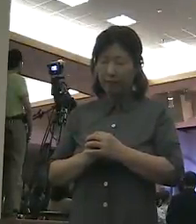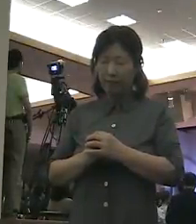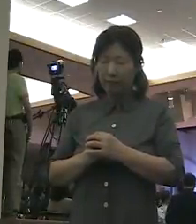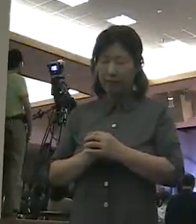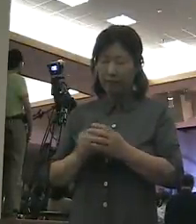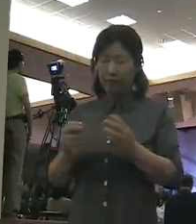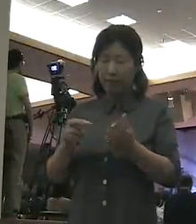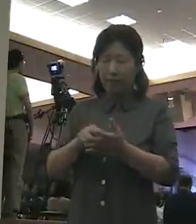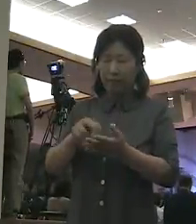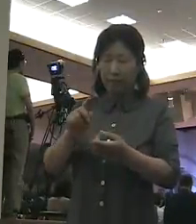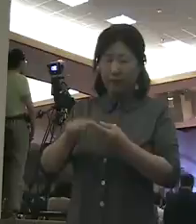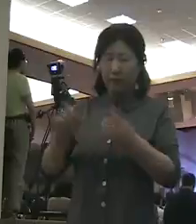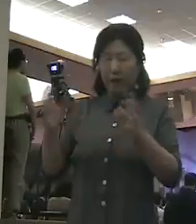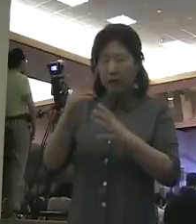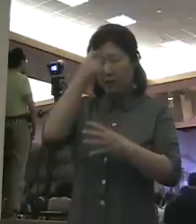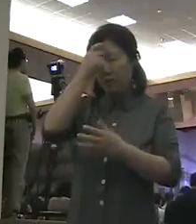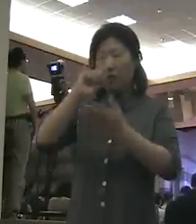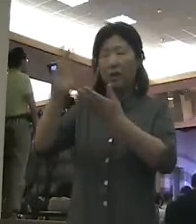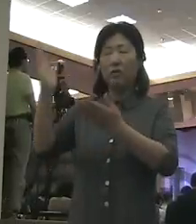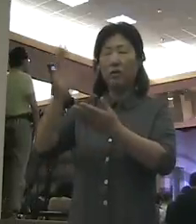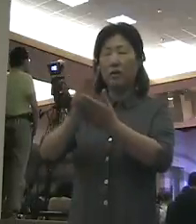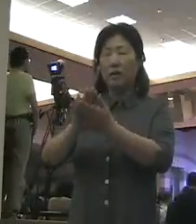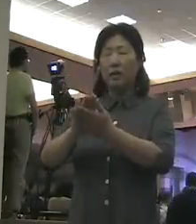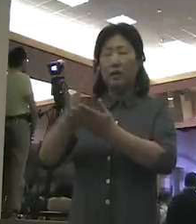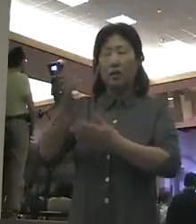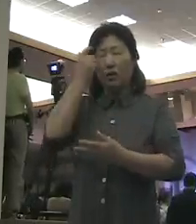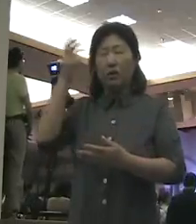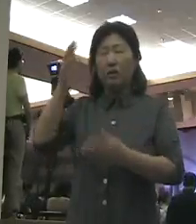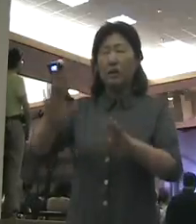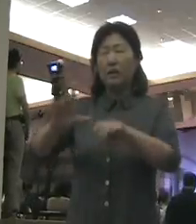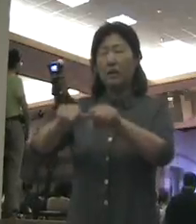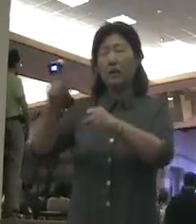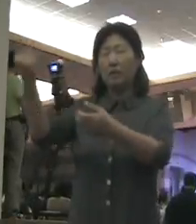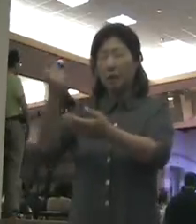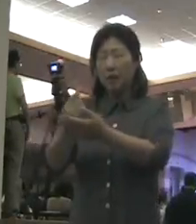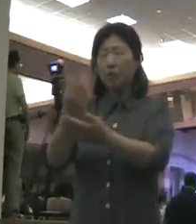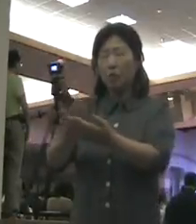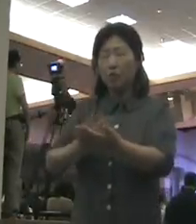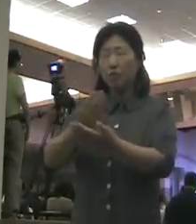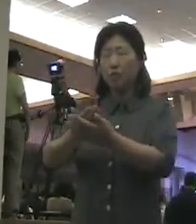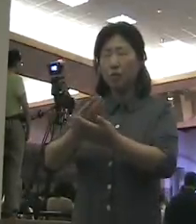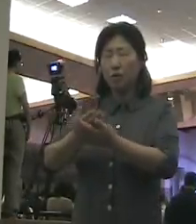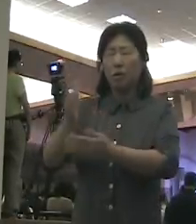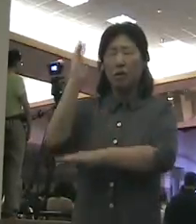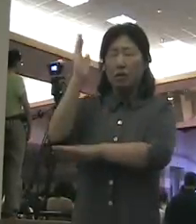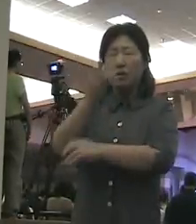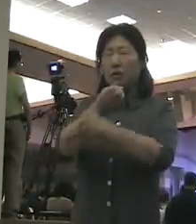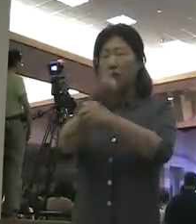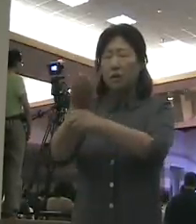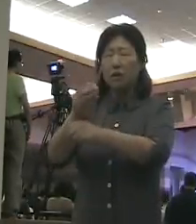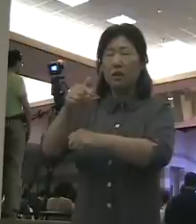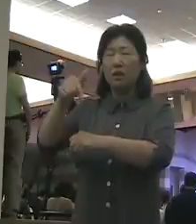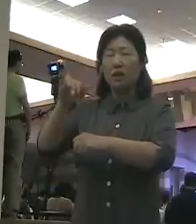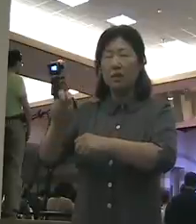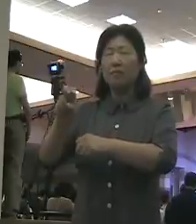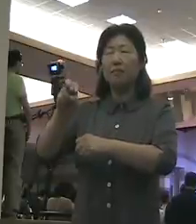공동지체로 다 함께 합심으로 기도하겠습니다. 성령님 이 시간 임하여 주시옵소서. 말씀을 전하시는 김승욱 목사님께